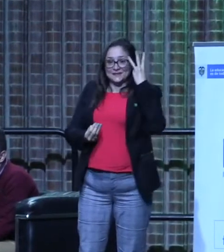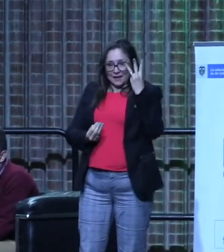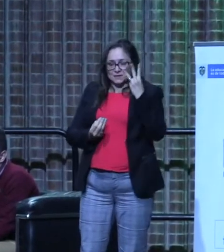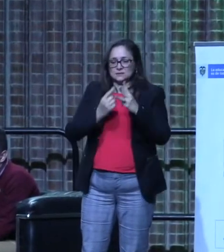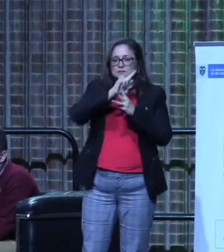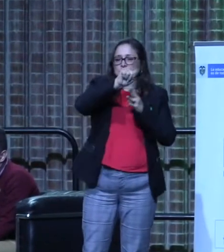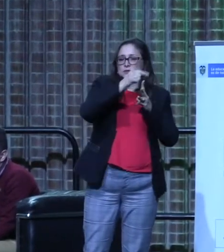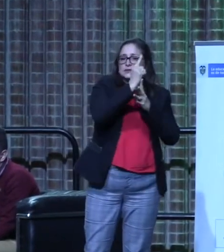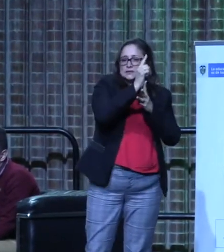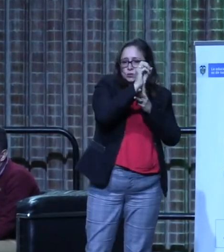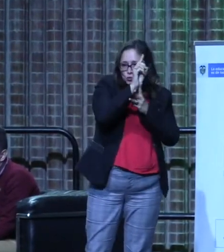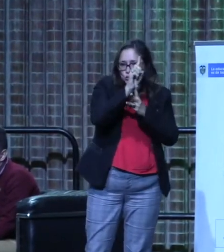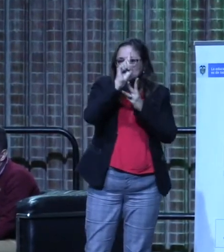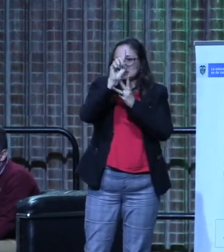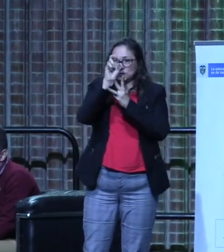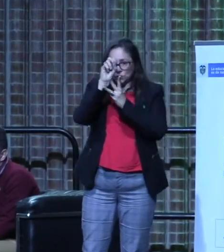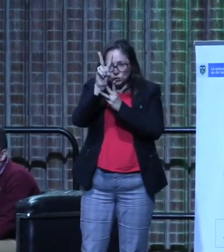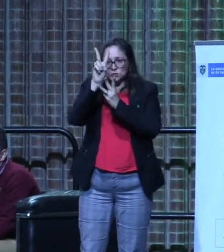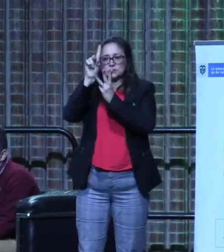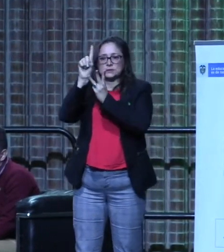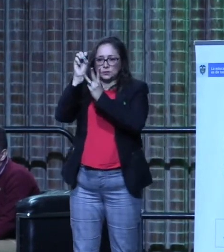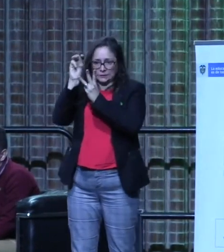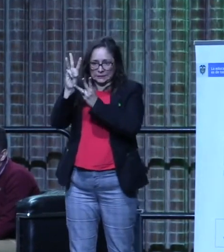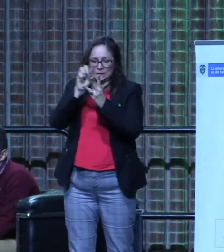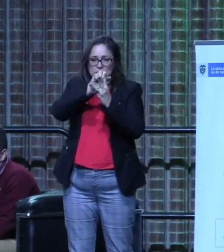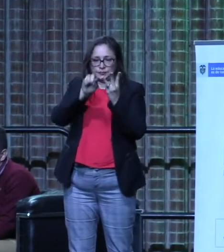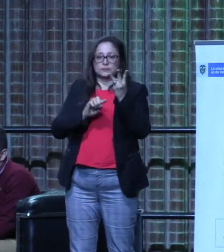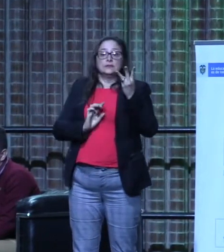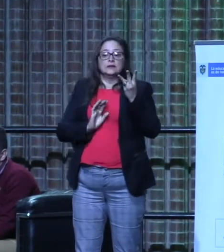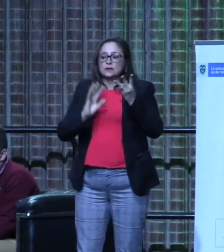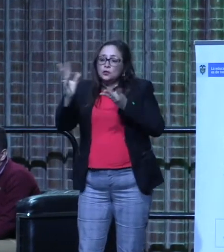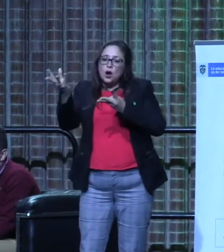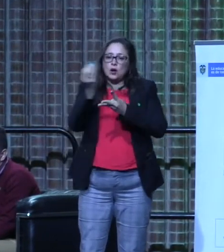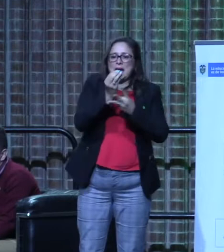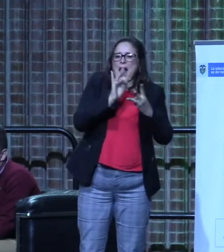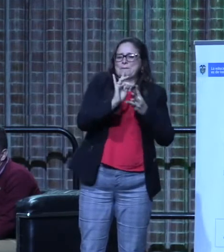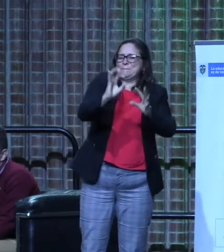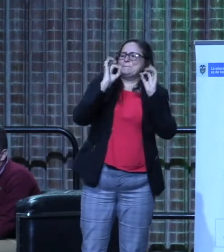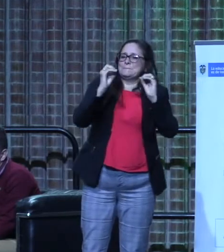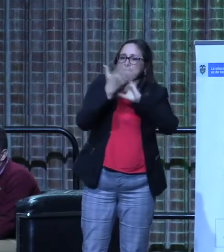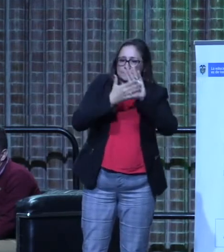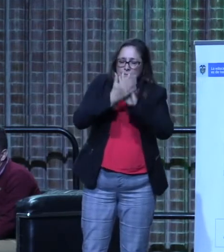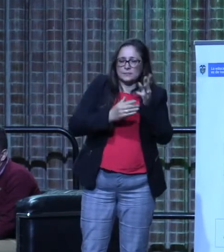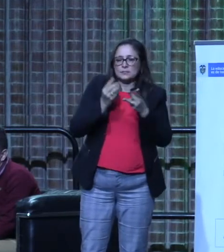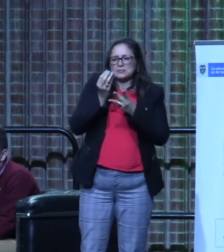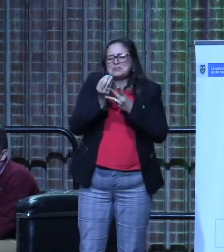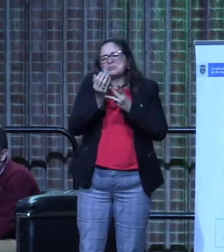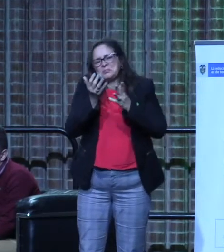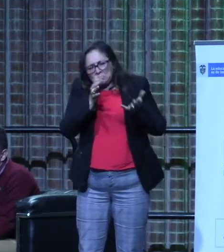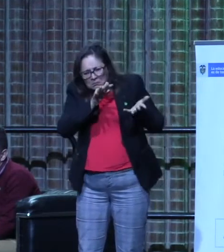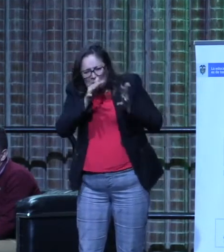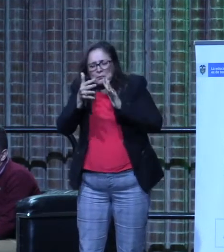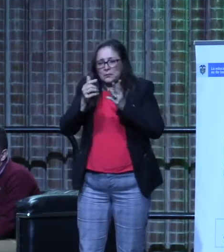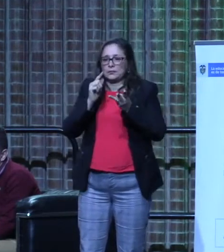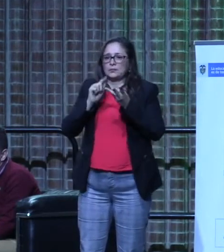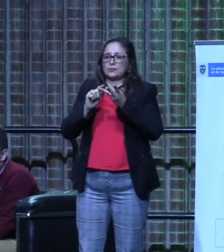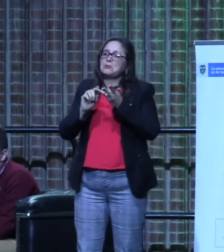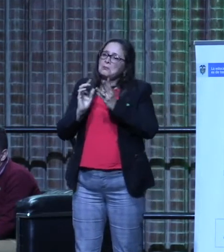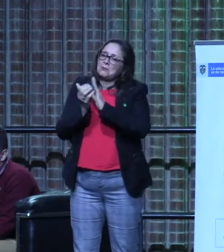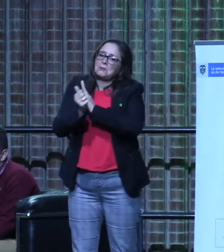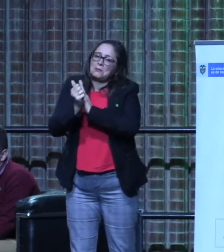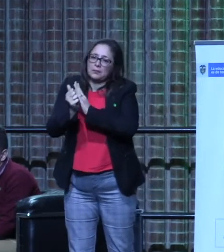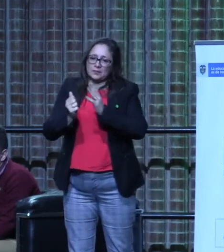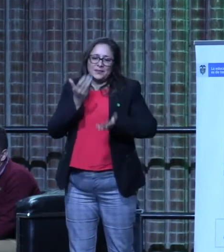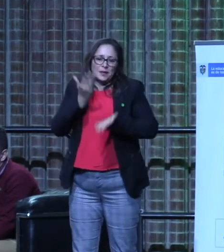dentro del grupo de maestros, desde el ciclo 1, ciclo 2 y ciclo 3, hemos estado en conversaciones para